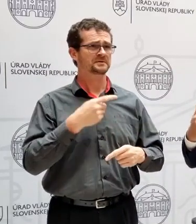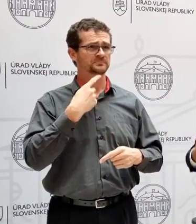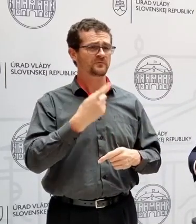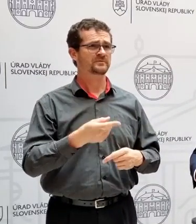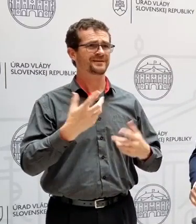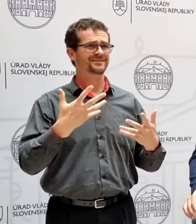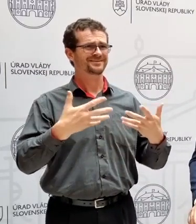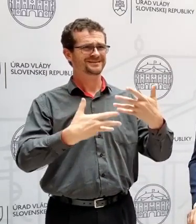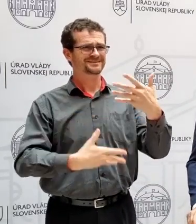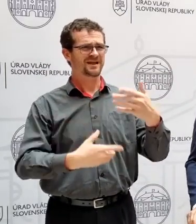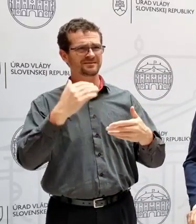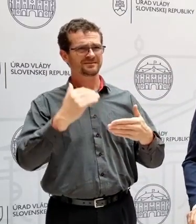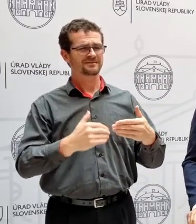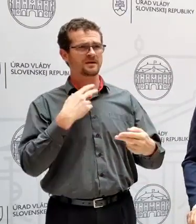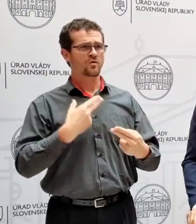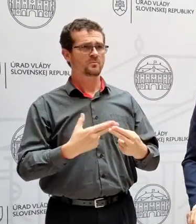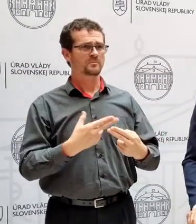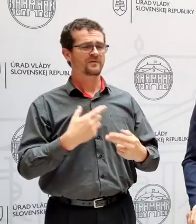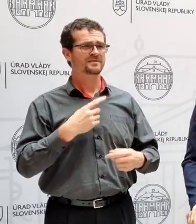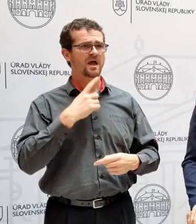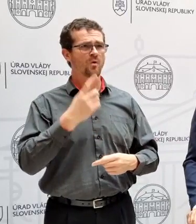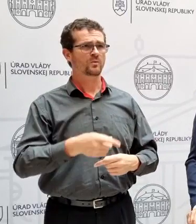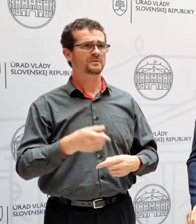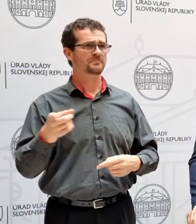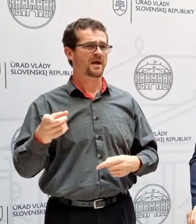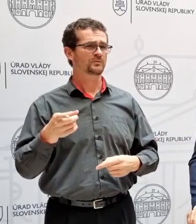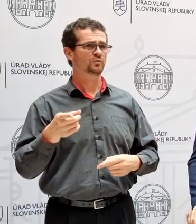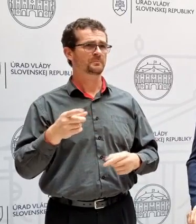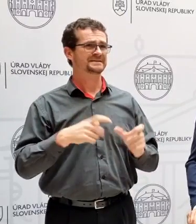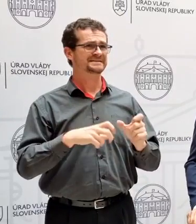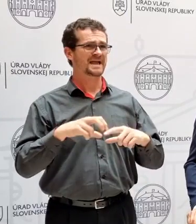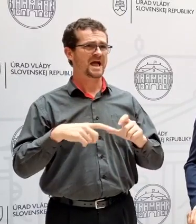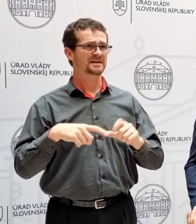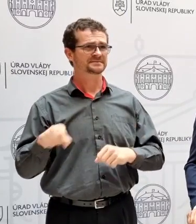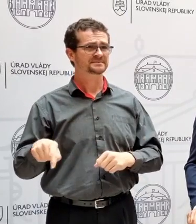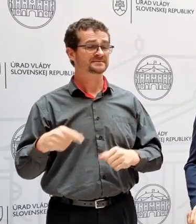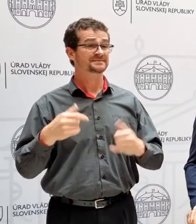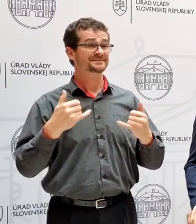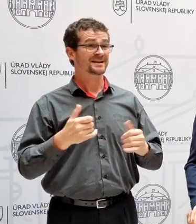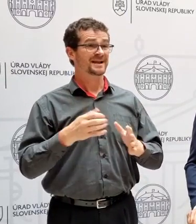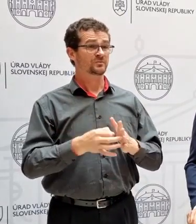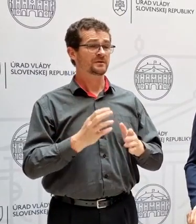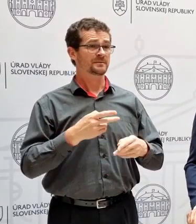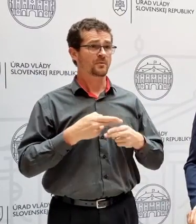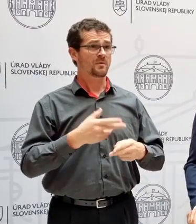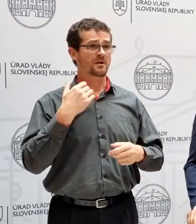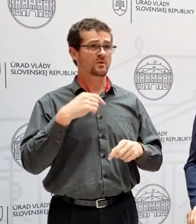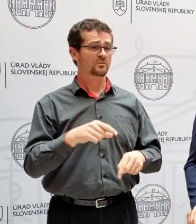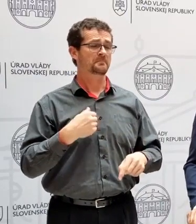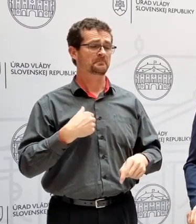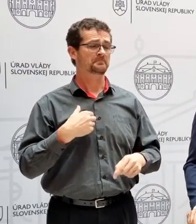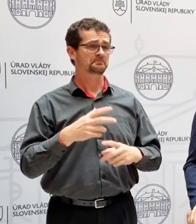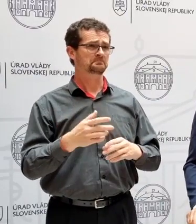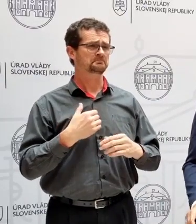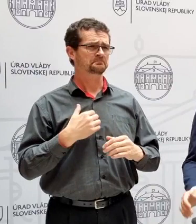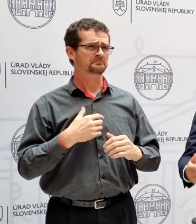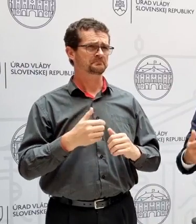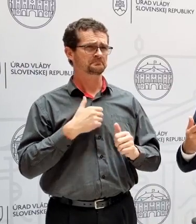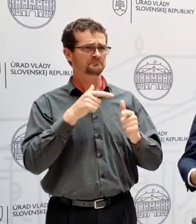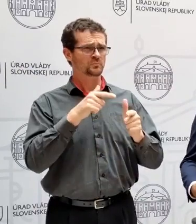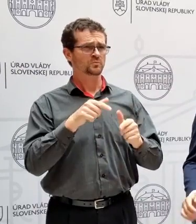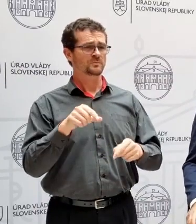tých 10 odpovediach na ultimátum SAS. Jednoducho v tejto situácii treba pomáhať ľuďom a my za tým si stojíme